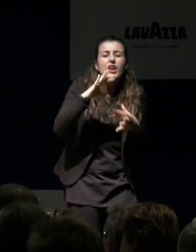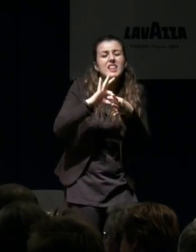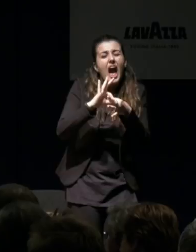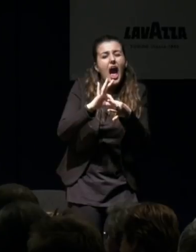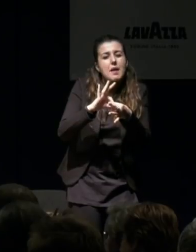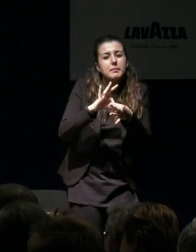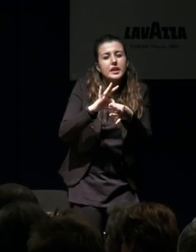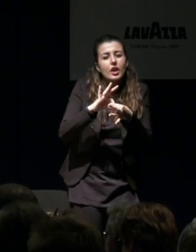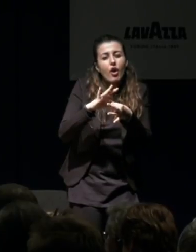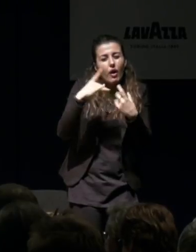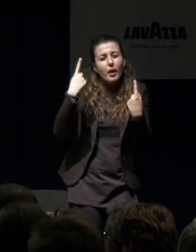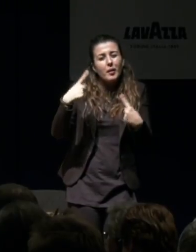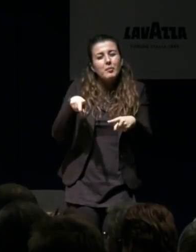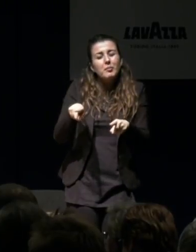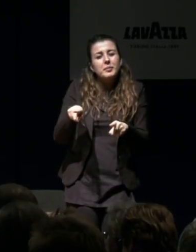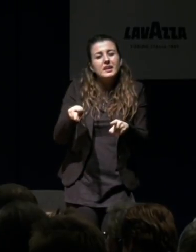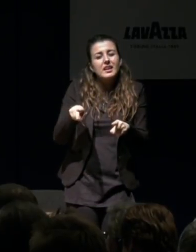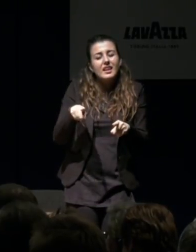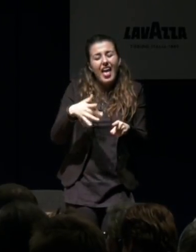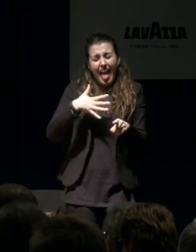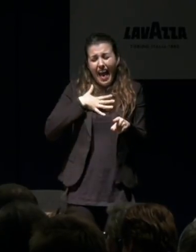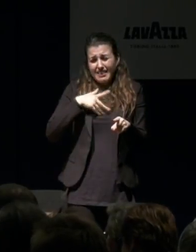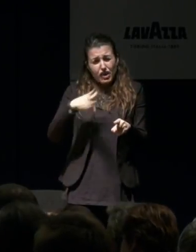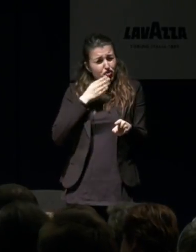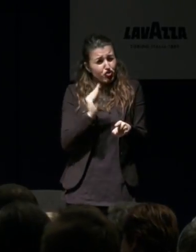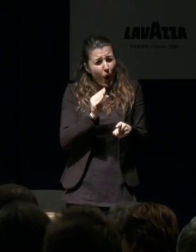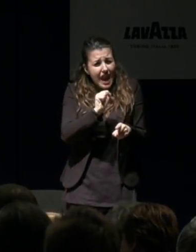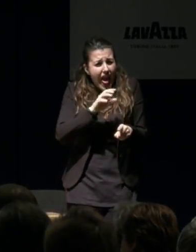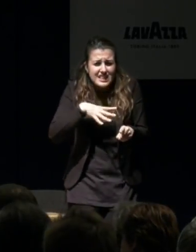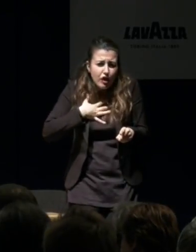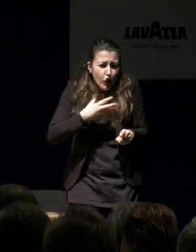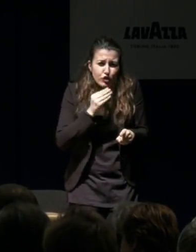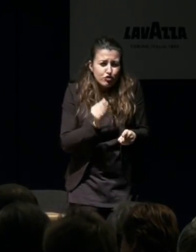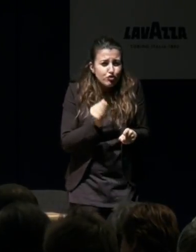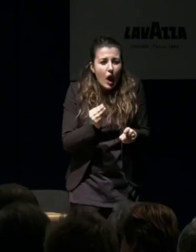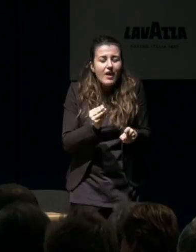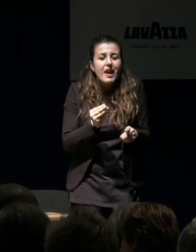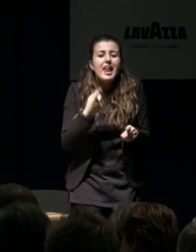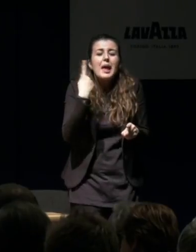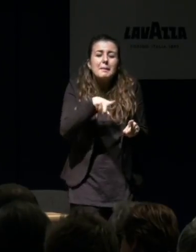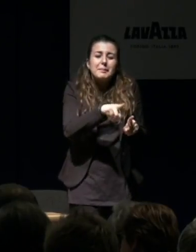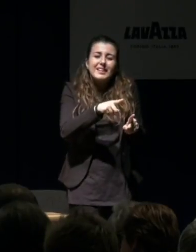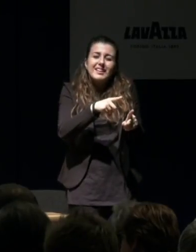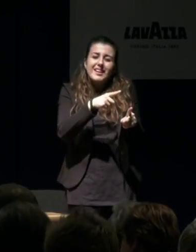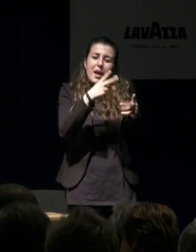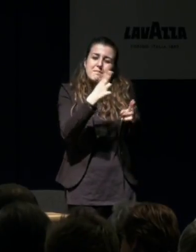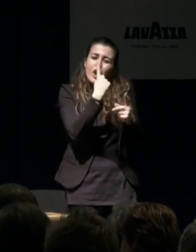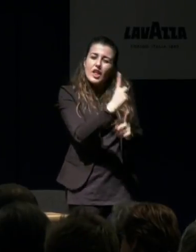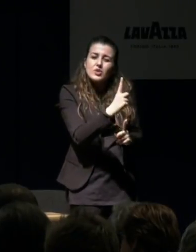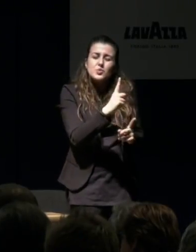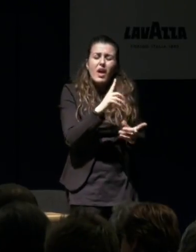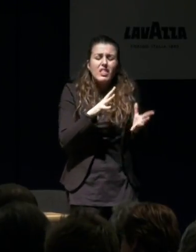e a quell età così giovane è che proprio la sovversione